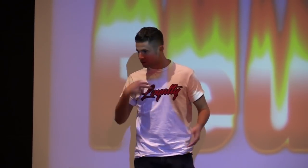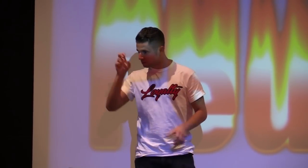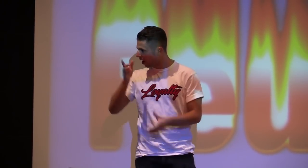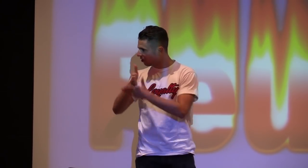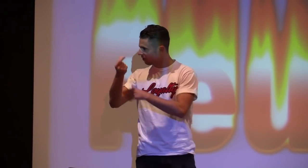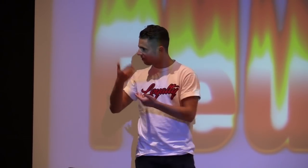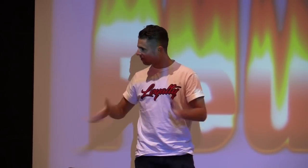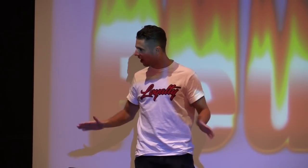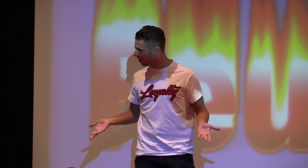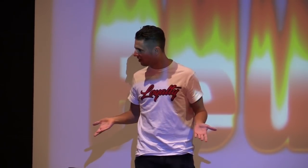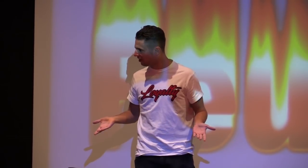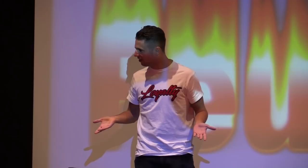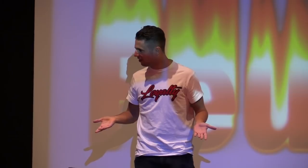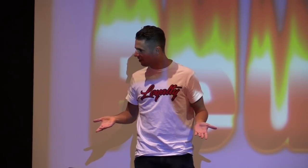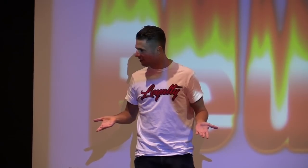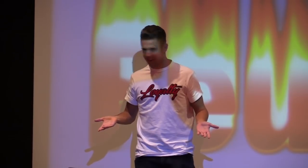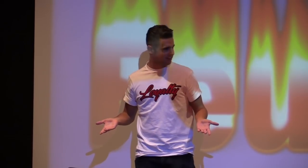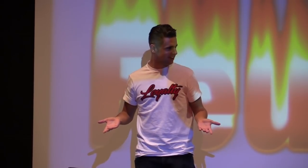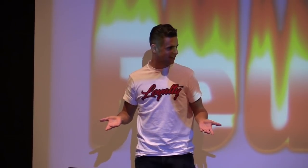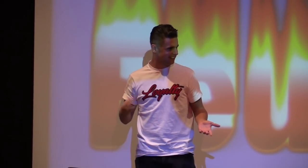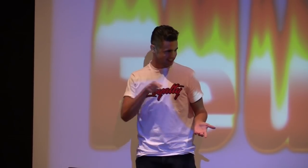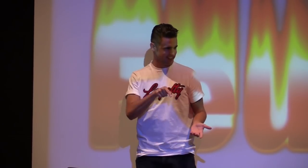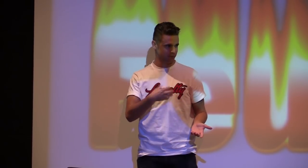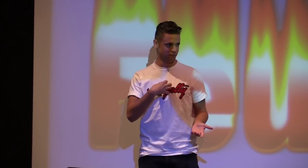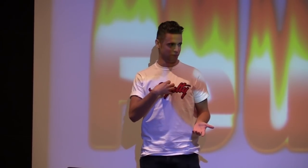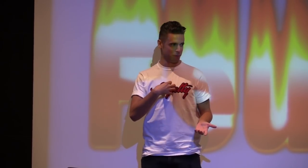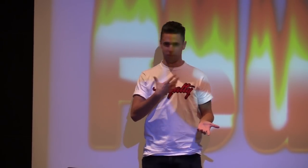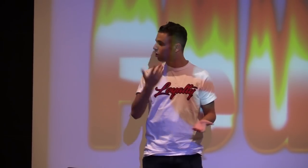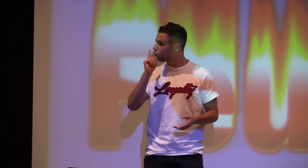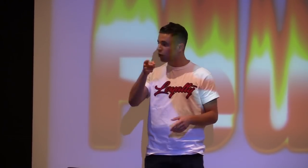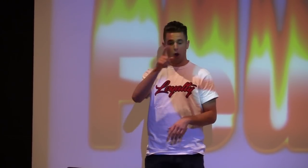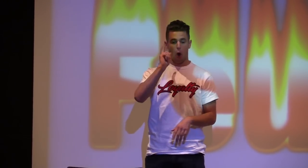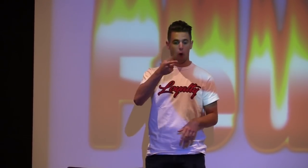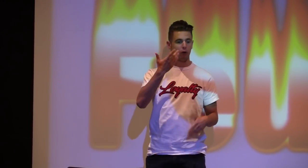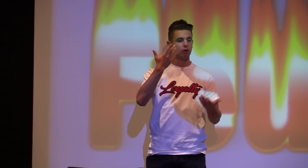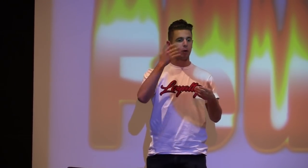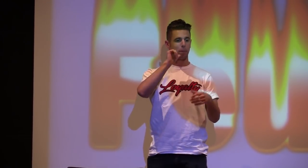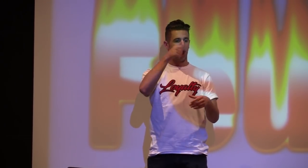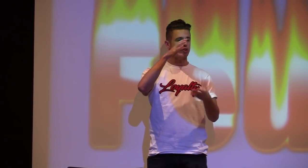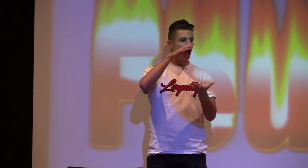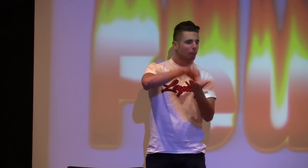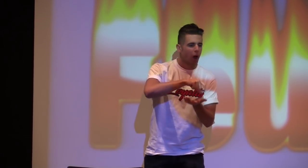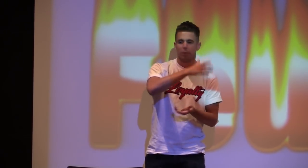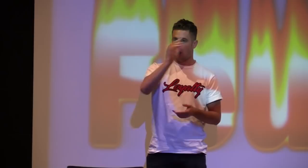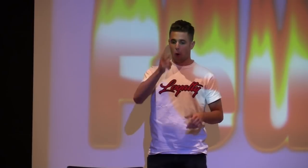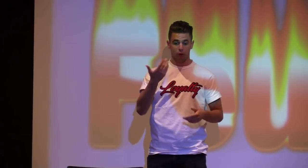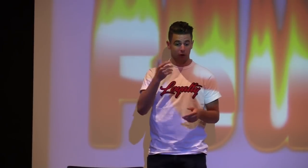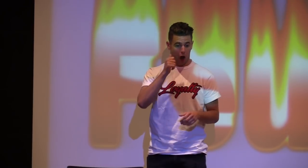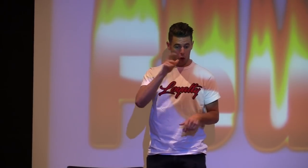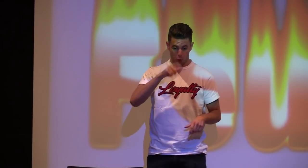treffen. Mittlerweile gibt es da verschiedene Angebote, Partys und so weiter, wo man sich einfach so trifft. Warum soll man dann in den Gehörloseverein gehen und da